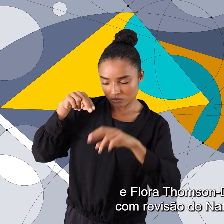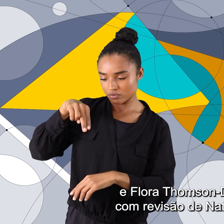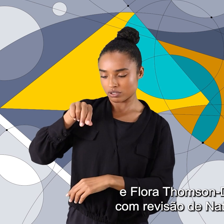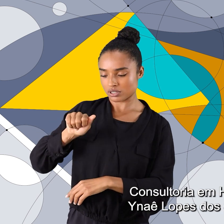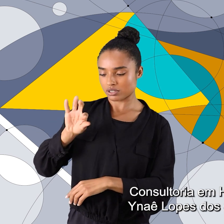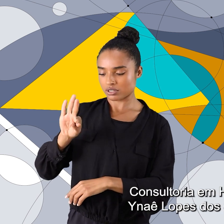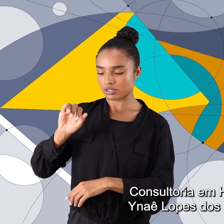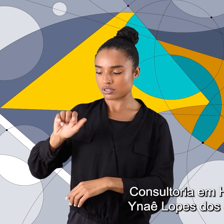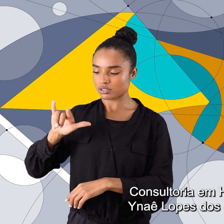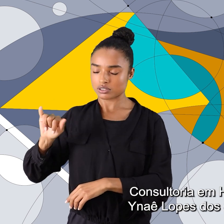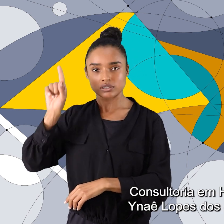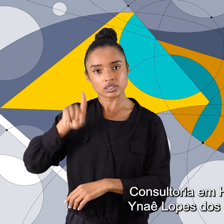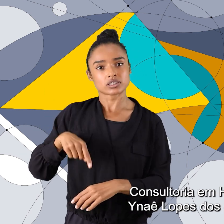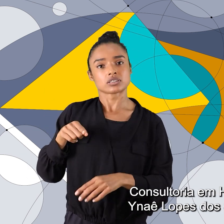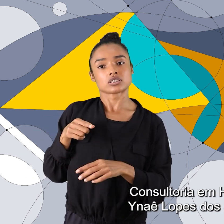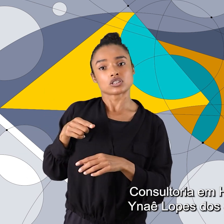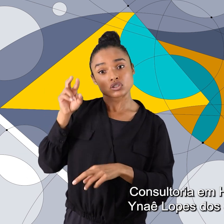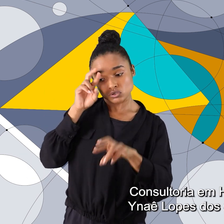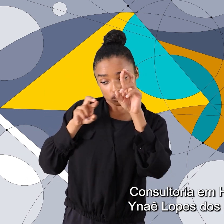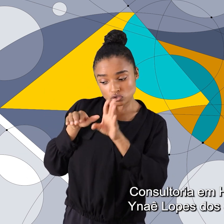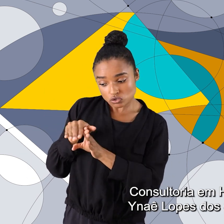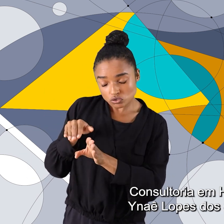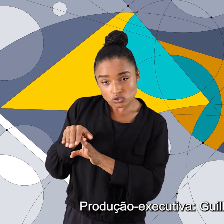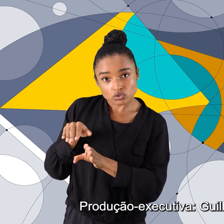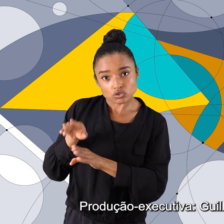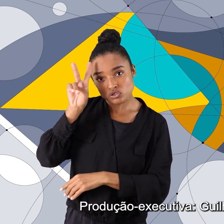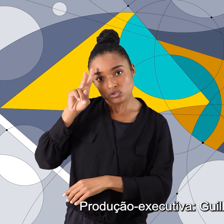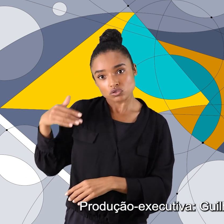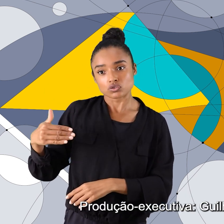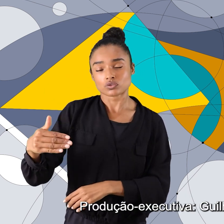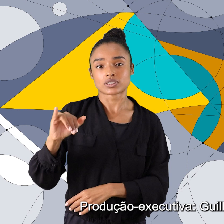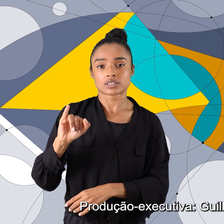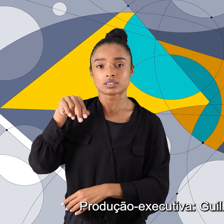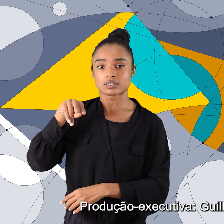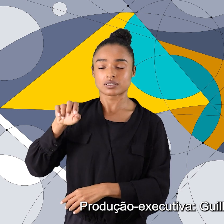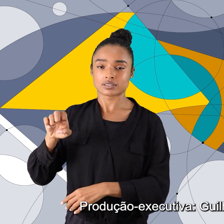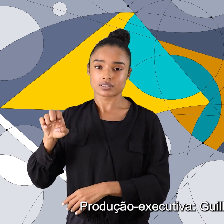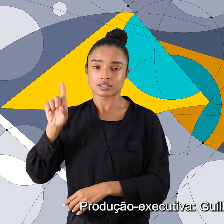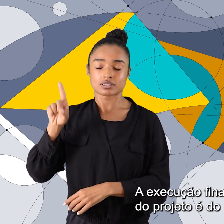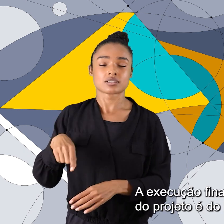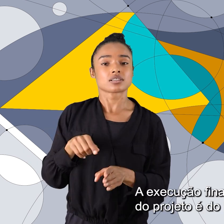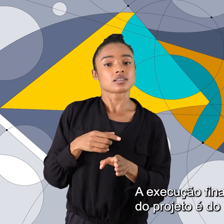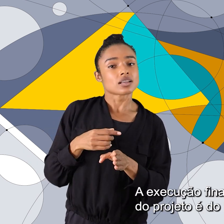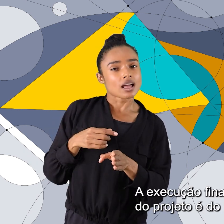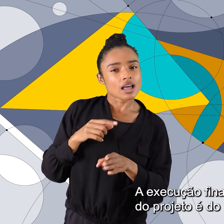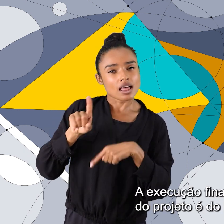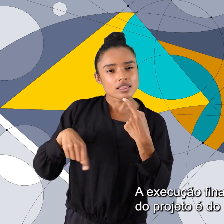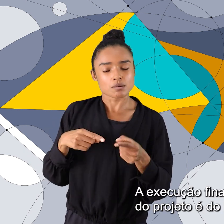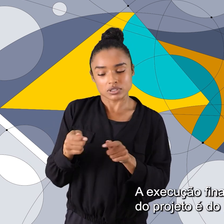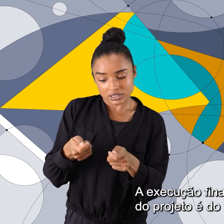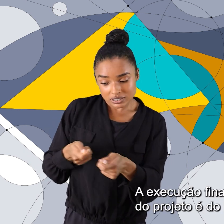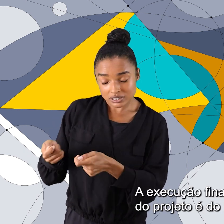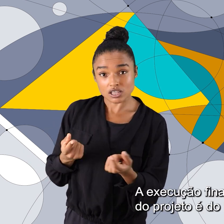Silva. Consultoria em história, Inaê Lopes dos Santos. Produção executiva, Guilherme Alpendre. A execução financeira